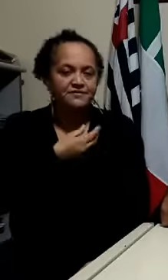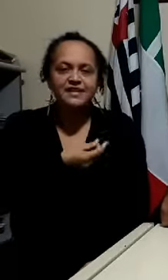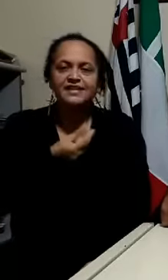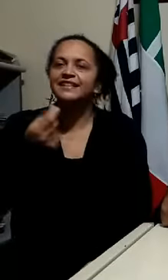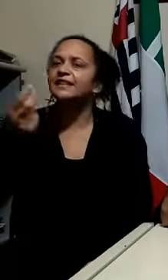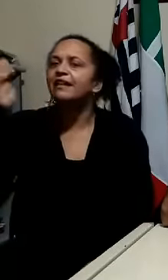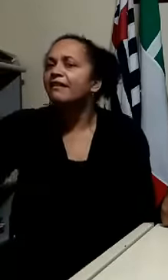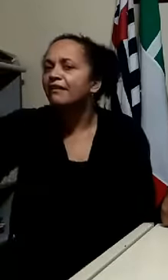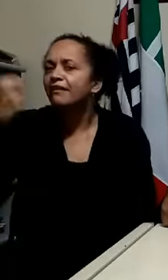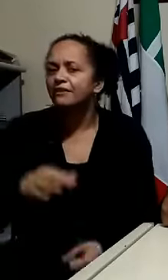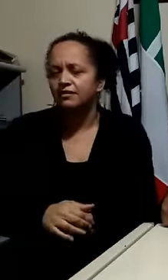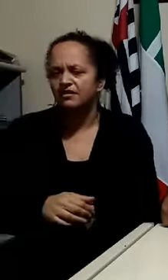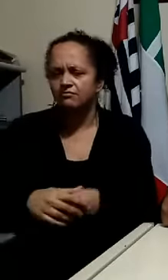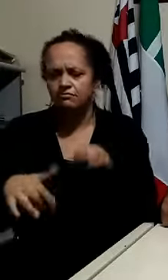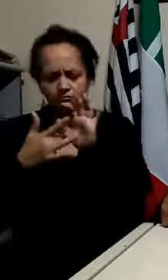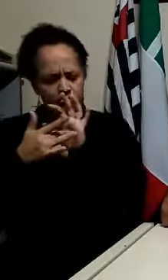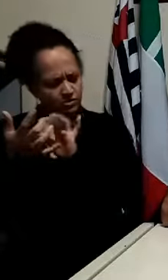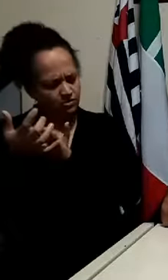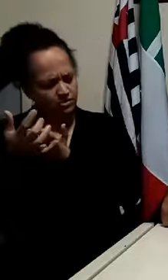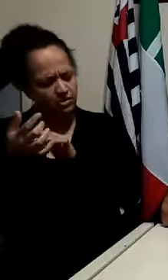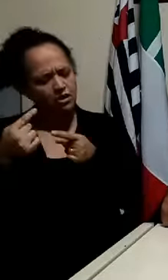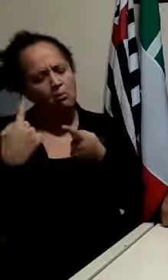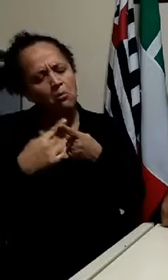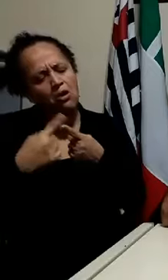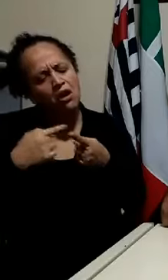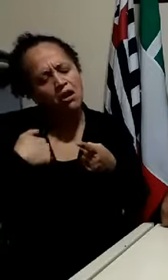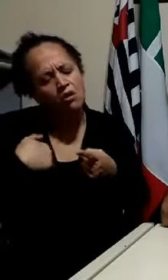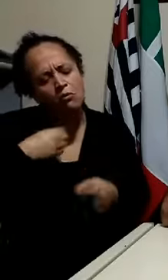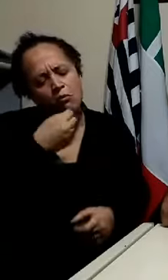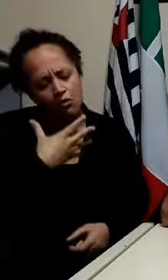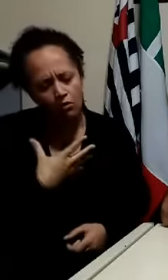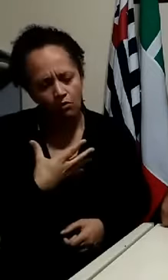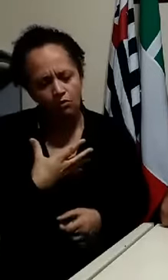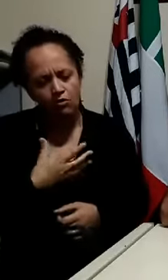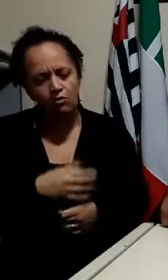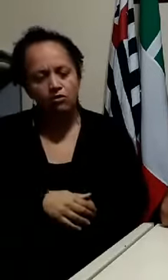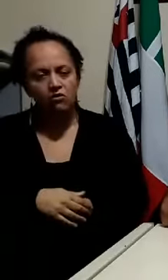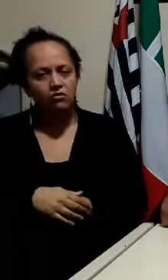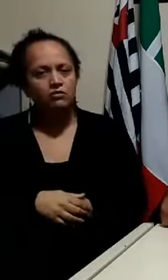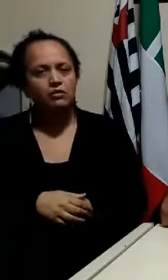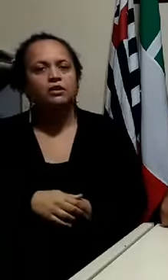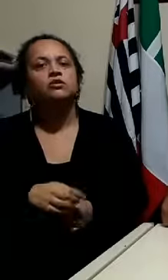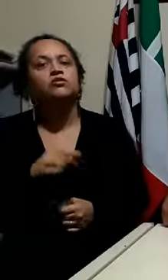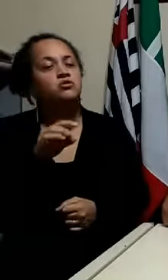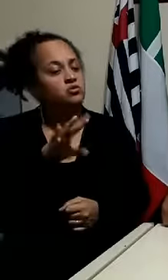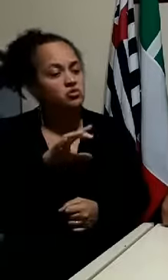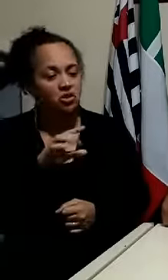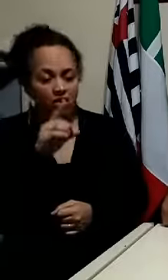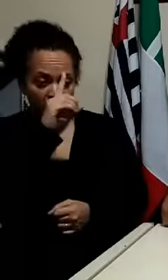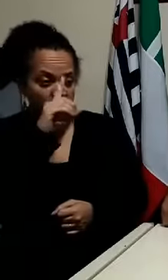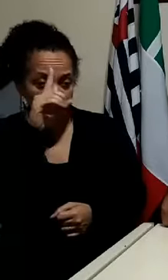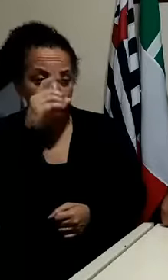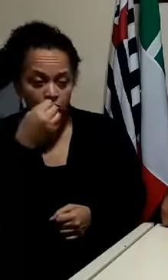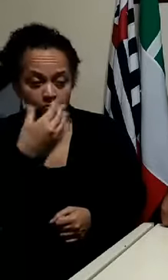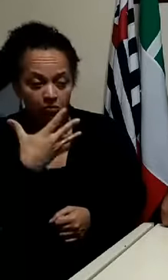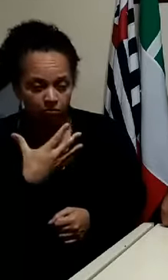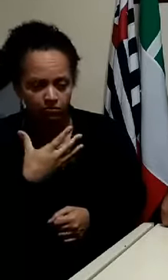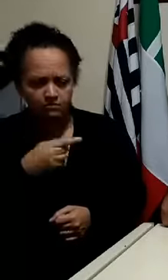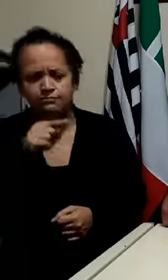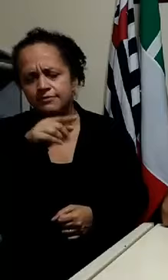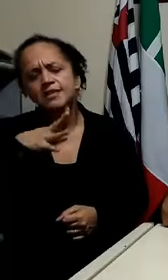bom? Ninguém há bom senão um só, que é Deus. Você sabe os